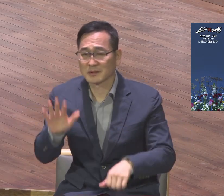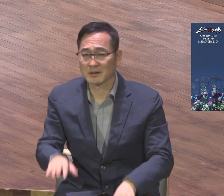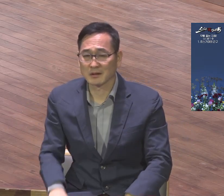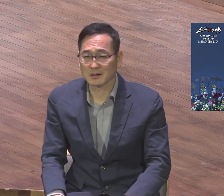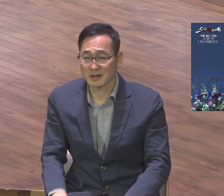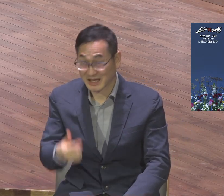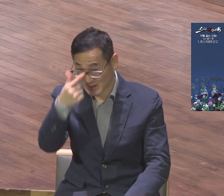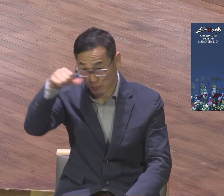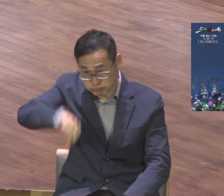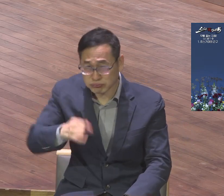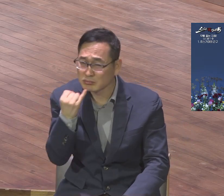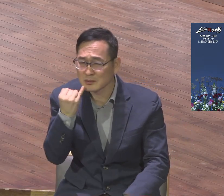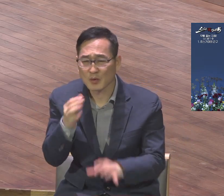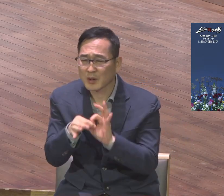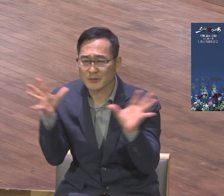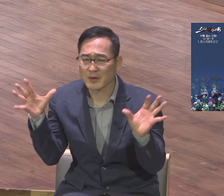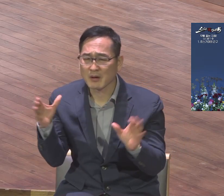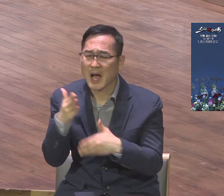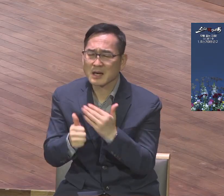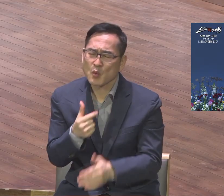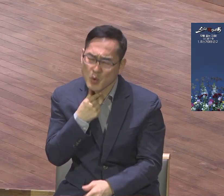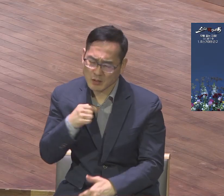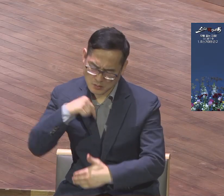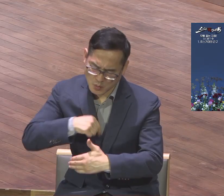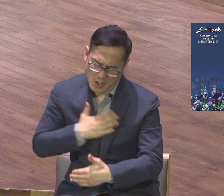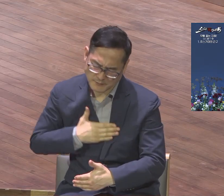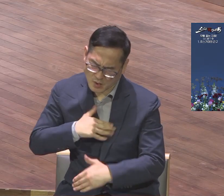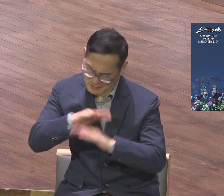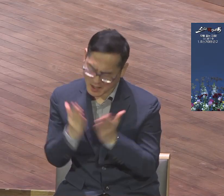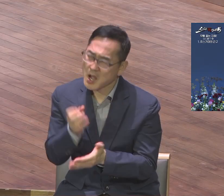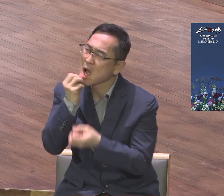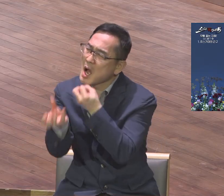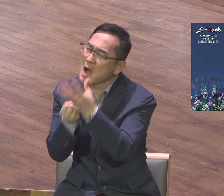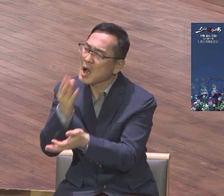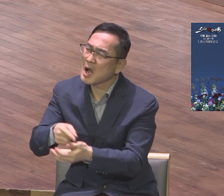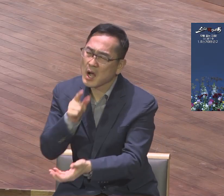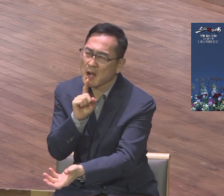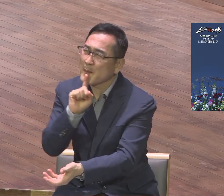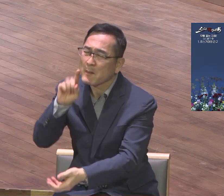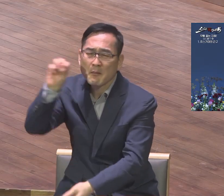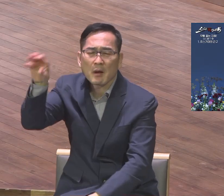기도를 못했는데 그 말 자체가 틀린 거예요. 왜 말을 못해요? 그냥 하면 되지.